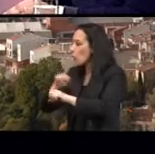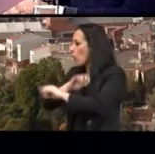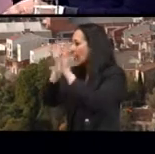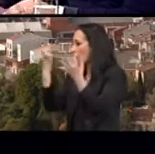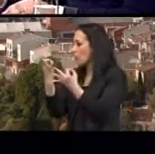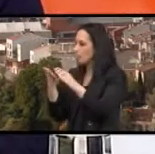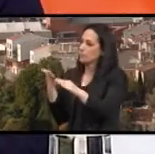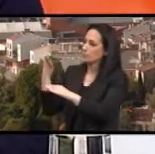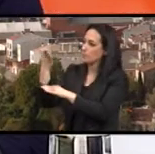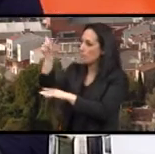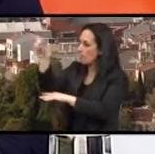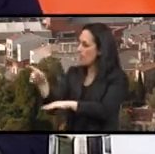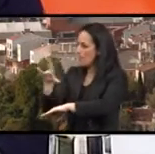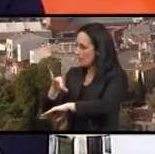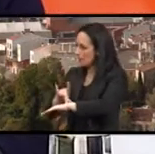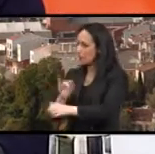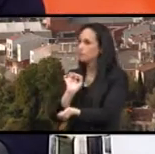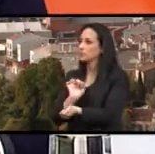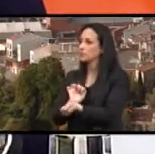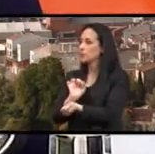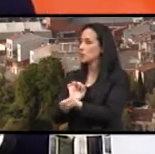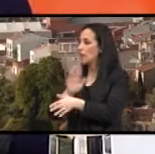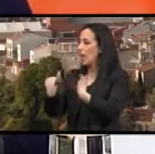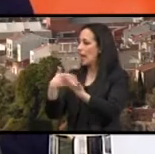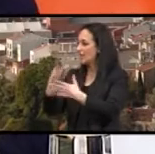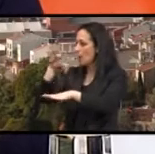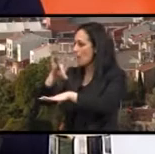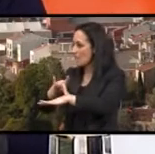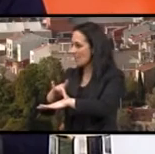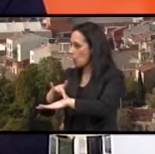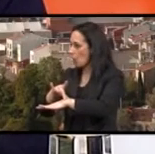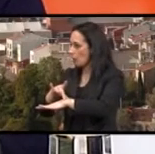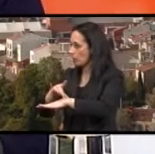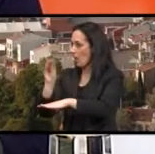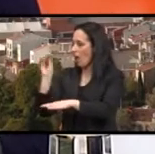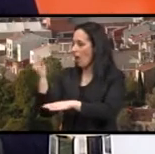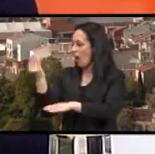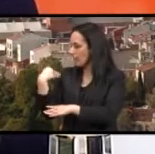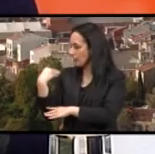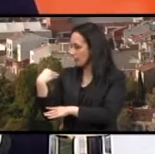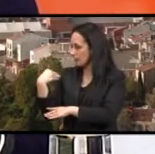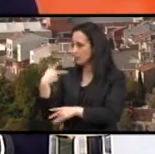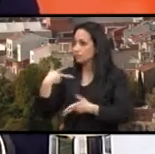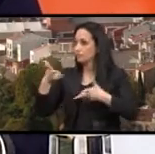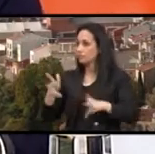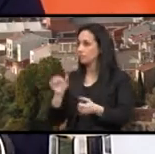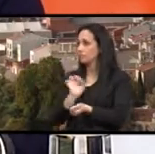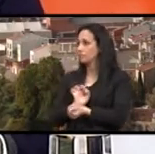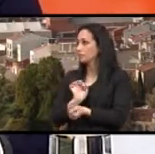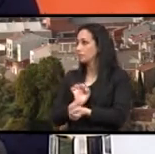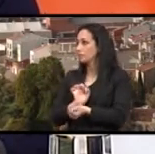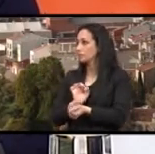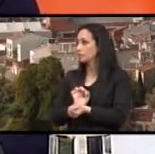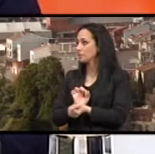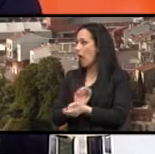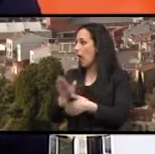Aquella espera que t'atengui el metge, en qualsevol de nosaltres ens desespera. A una persona amb discapacitat comença a